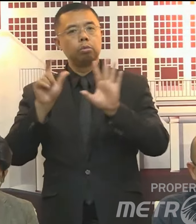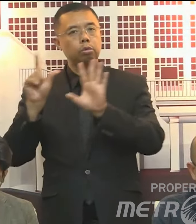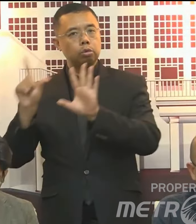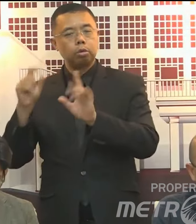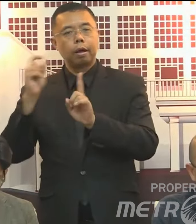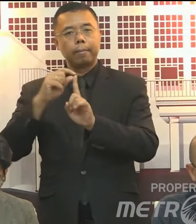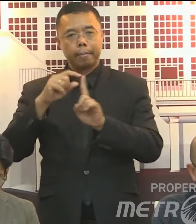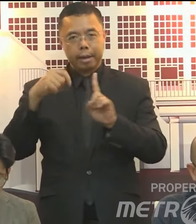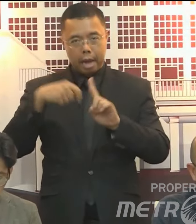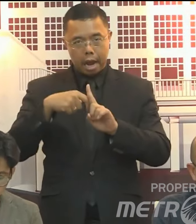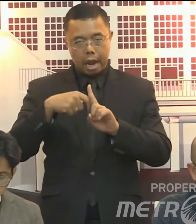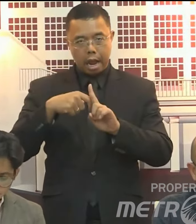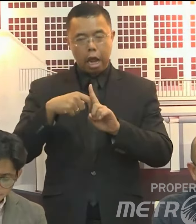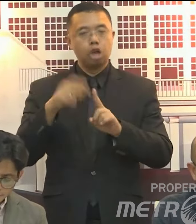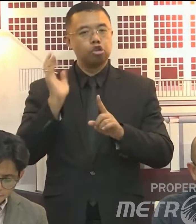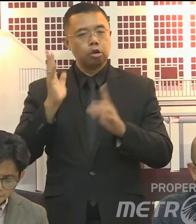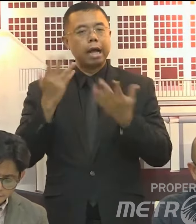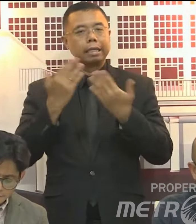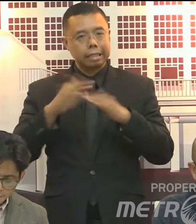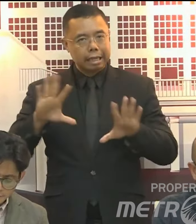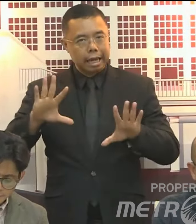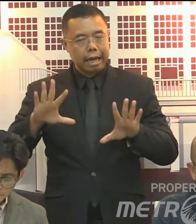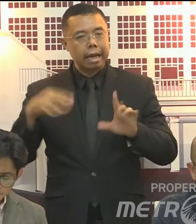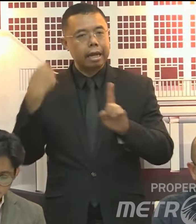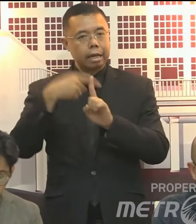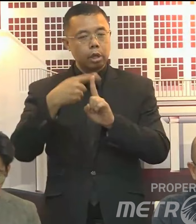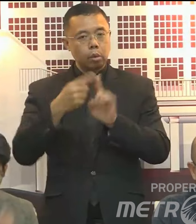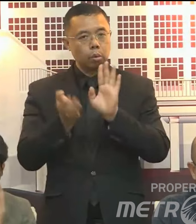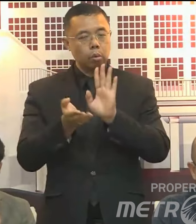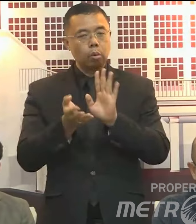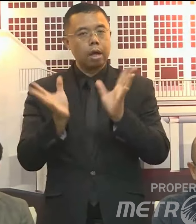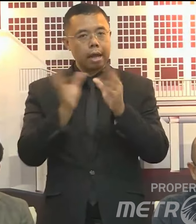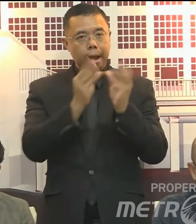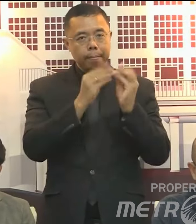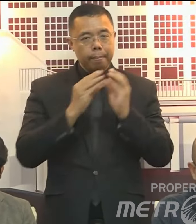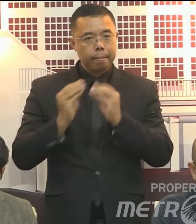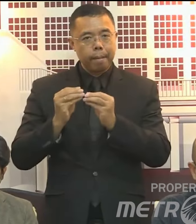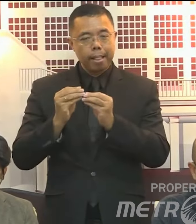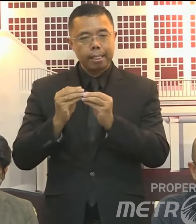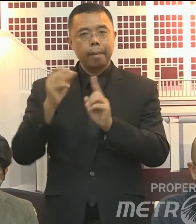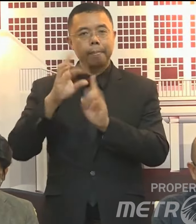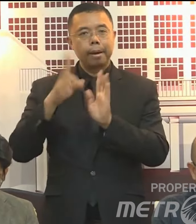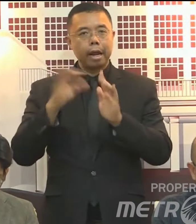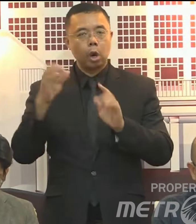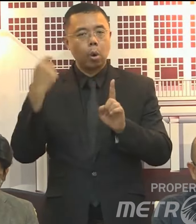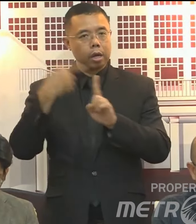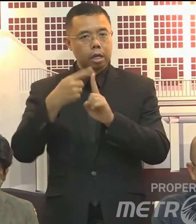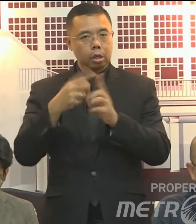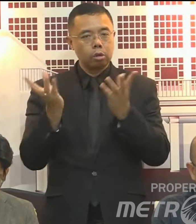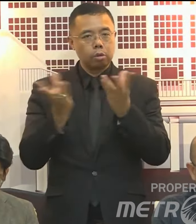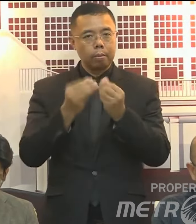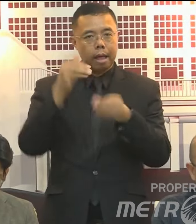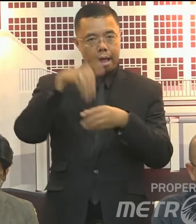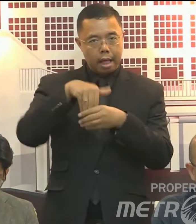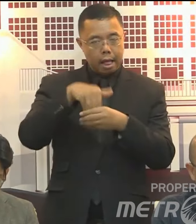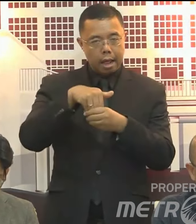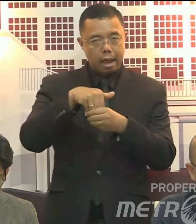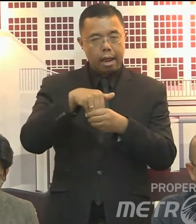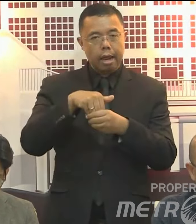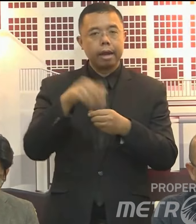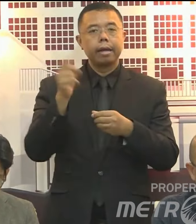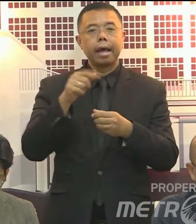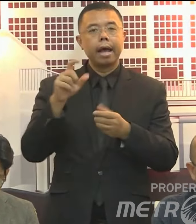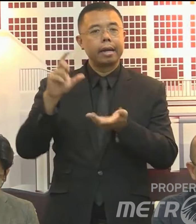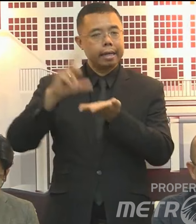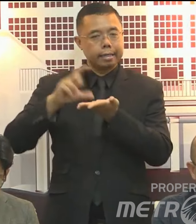7.277 PPK yang telah selesai melaksanakan rapat pleno rekapitulasi penghitungan perolehan suara di